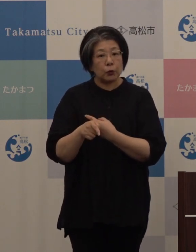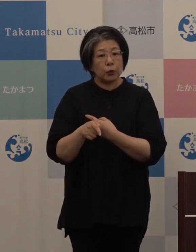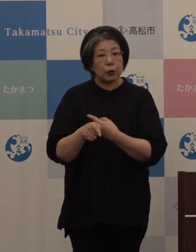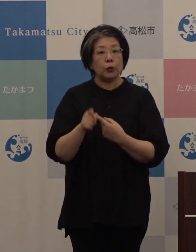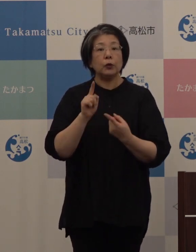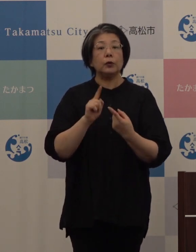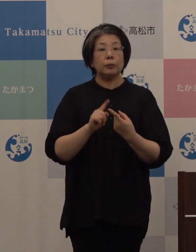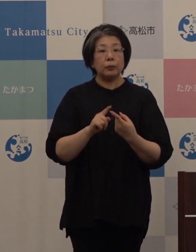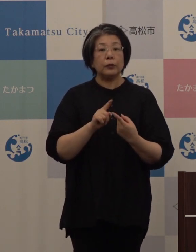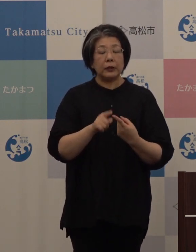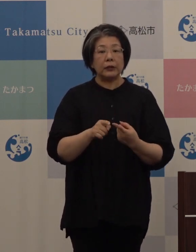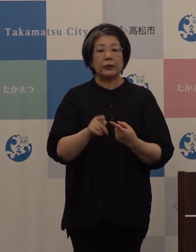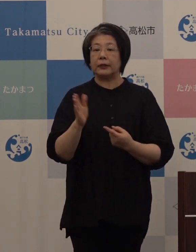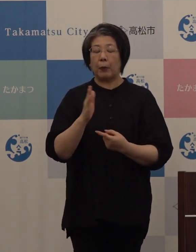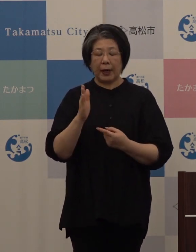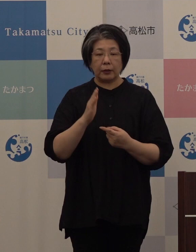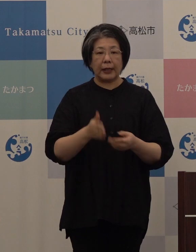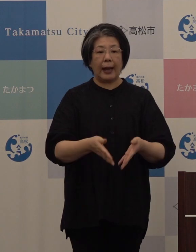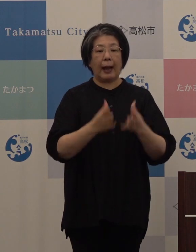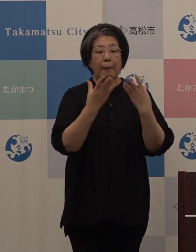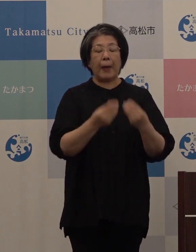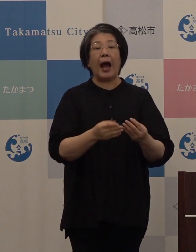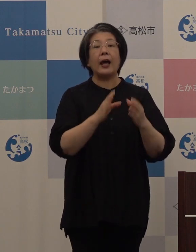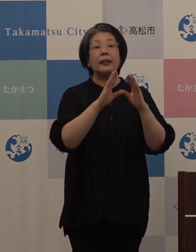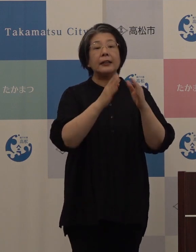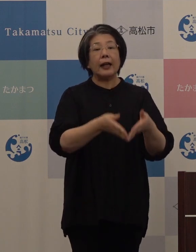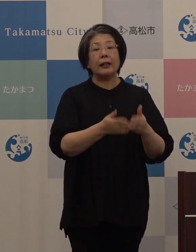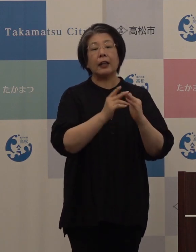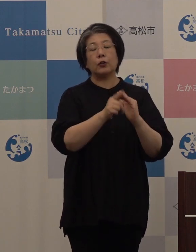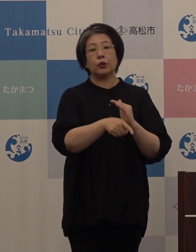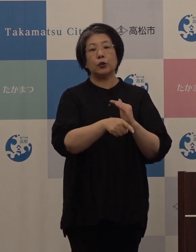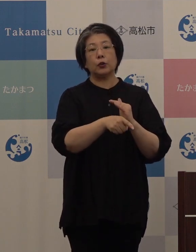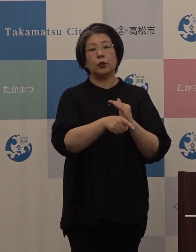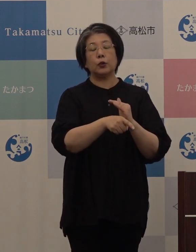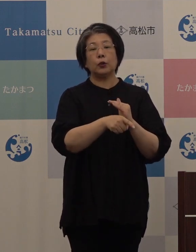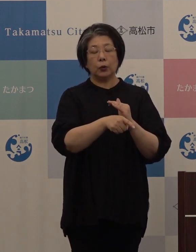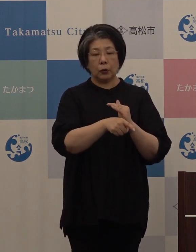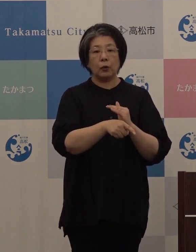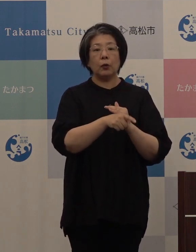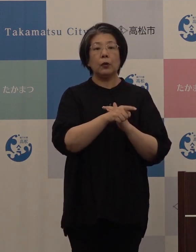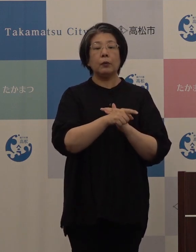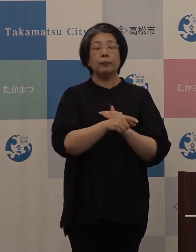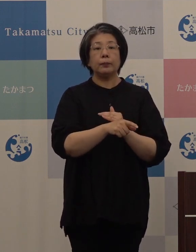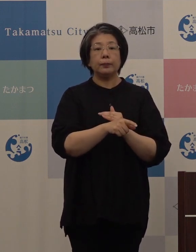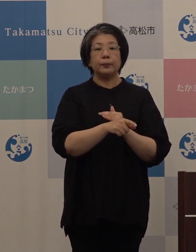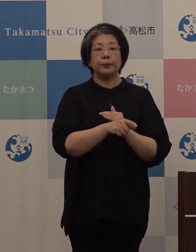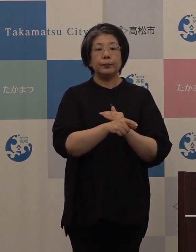に建て替えをすることにして、で PFI と民間委託の手法を使って、